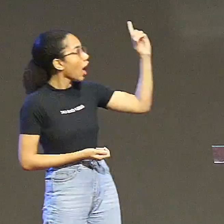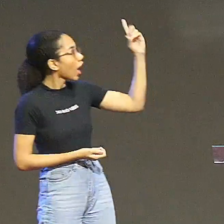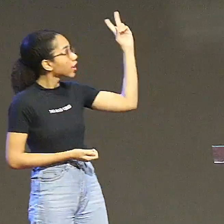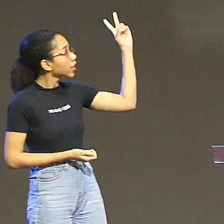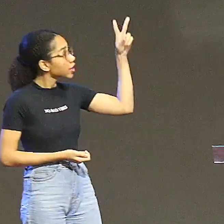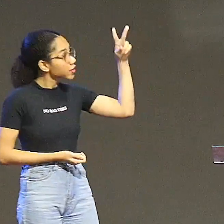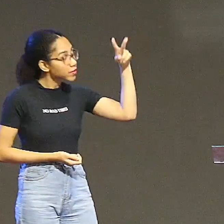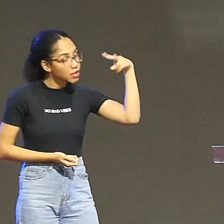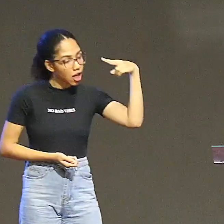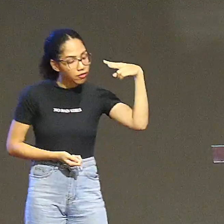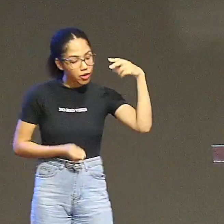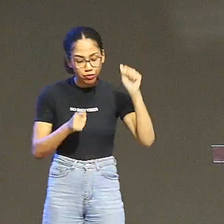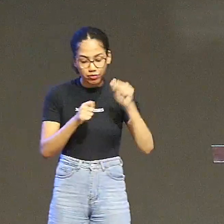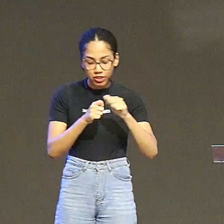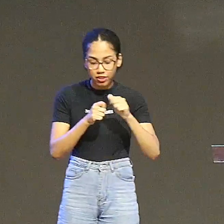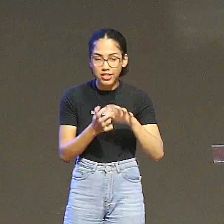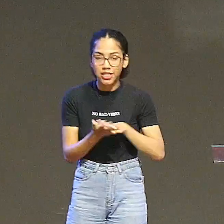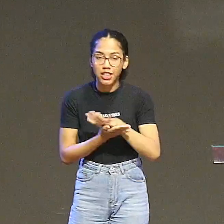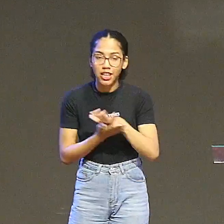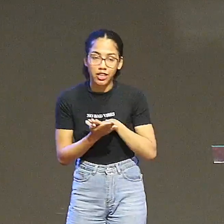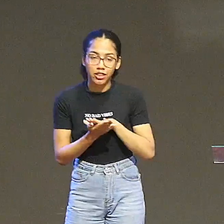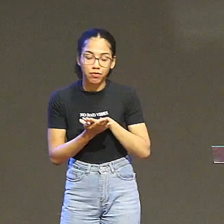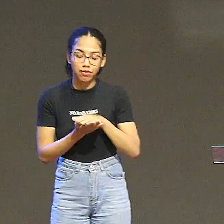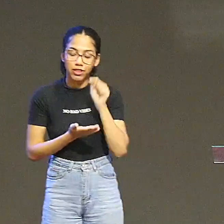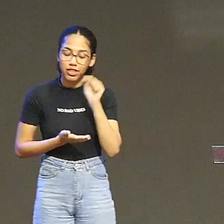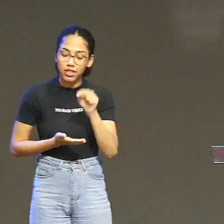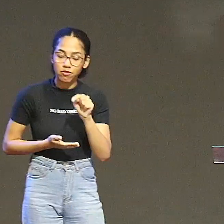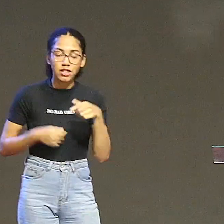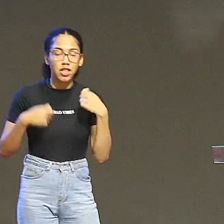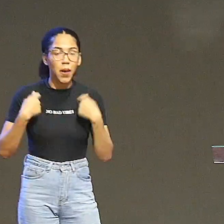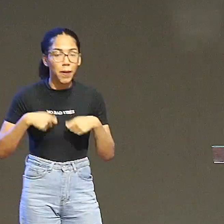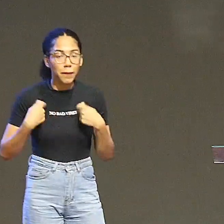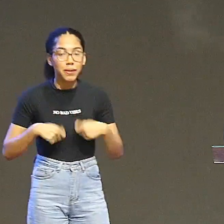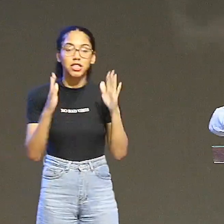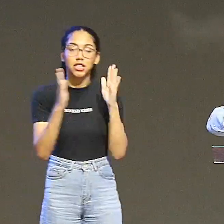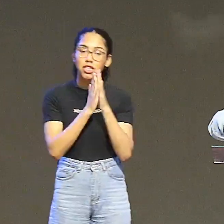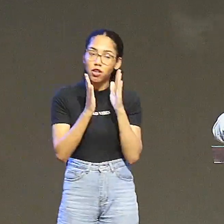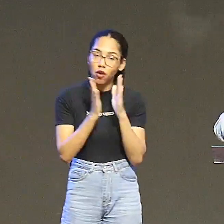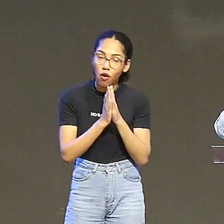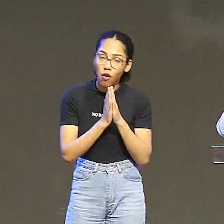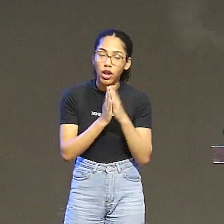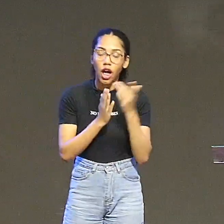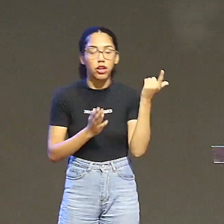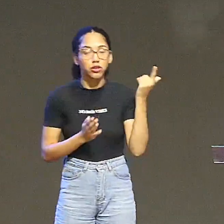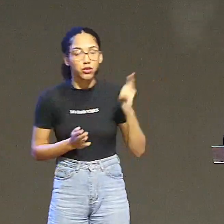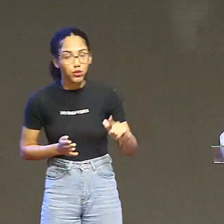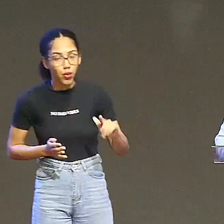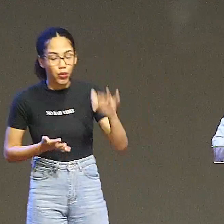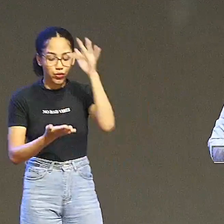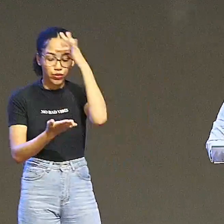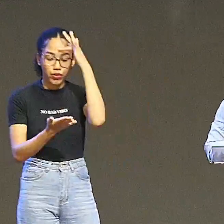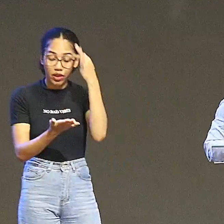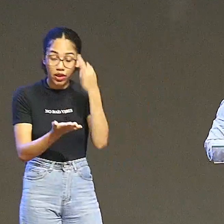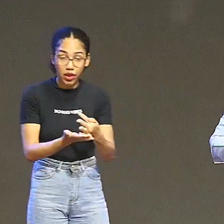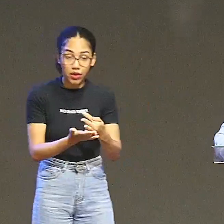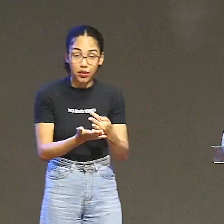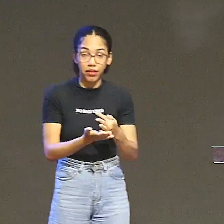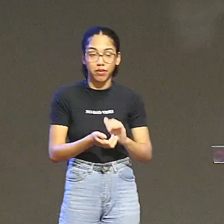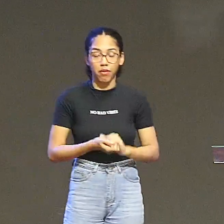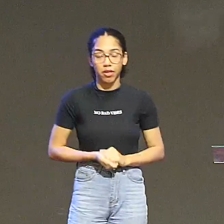faz nada criatura vai orar de uma forma diferente vai colocar mais fé nisso que você tá falando diante de